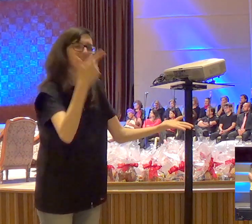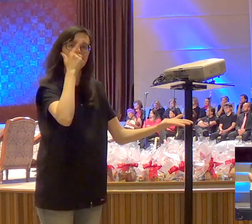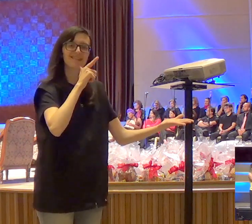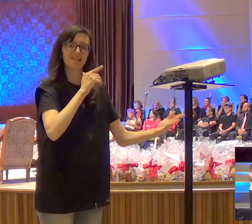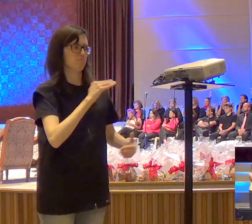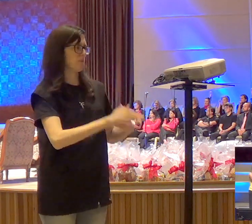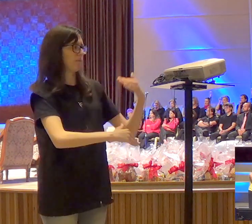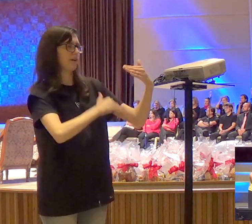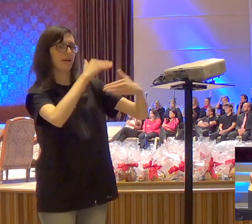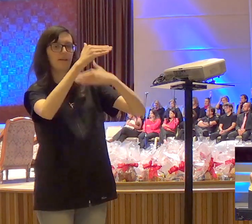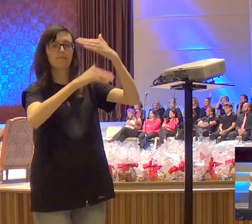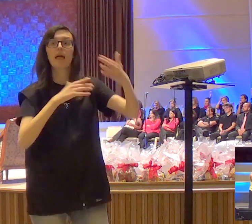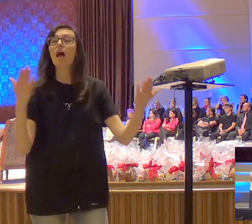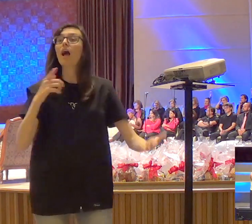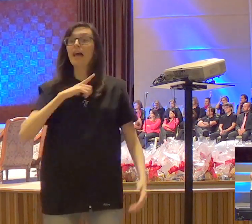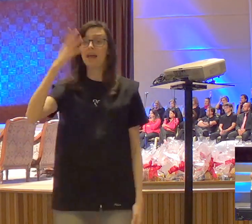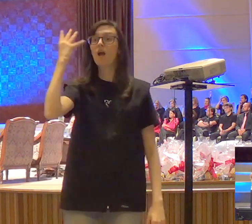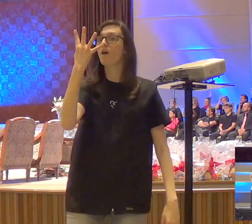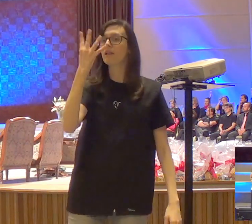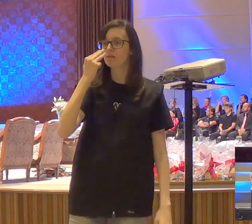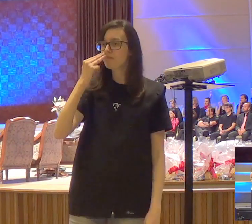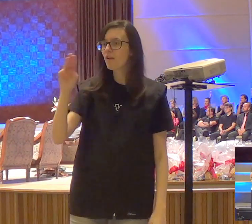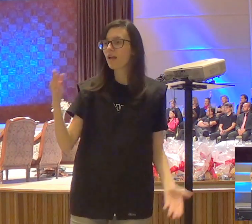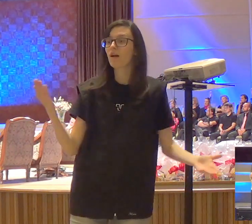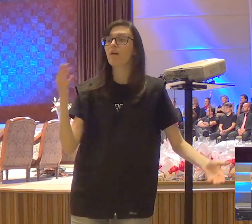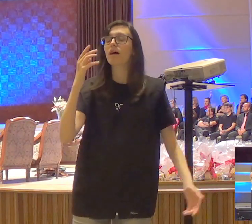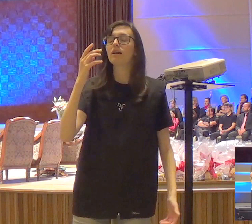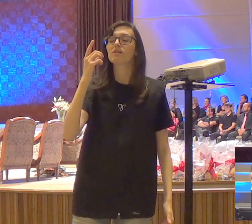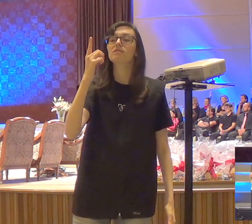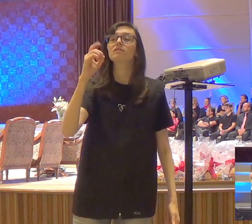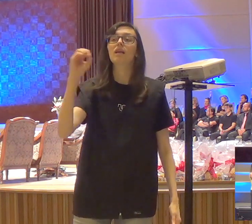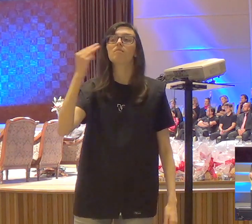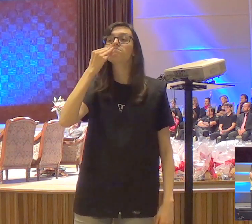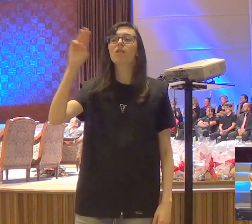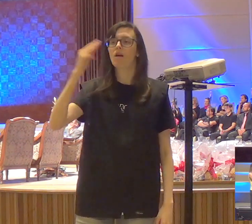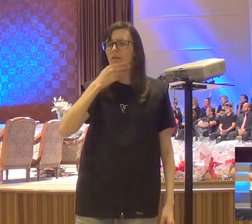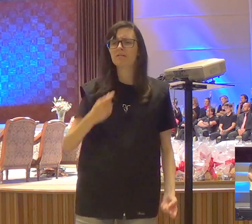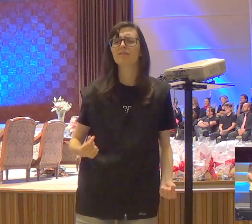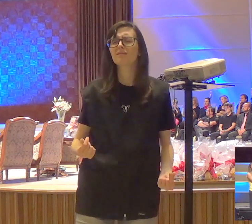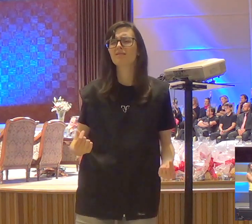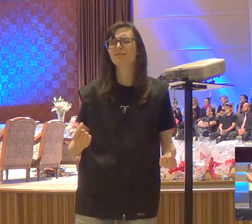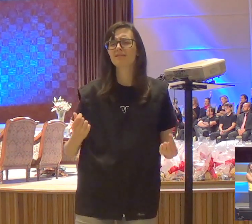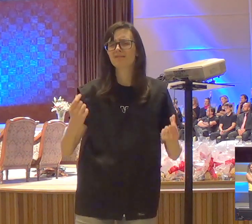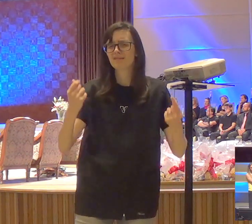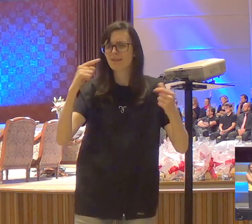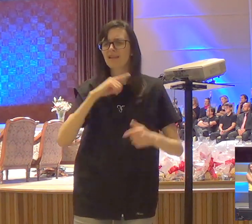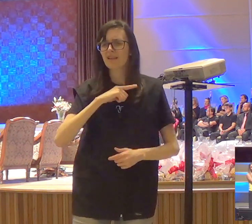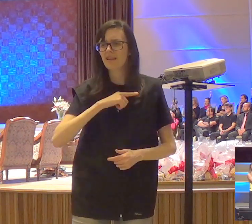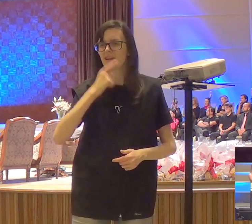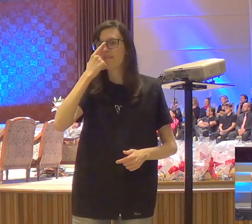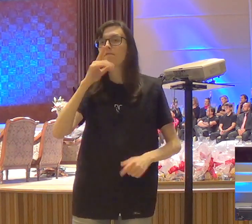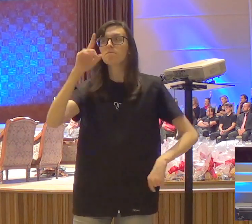a conseguir mais de 100 milhões de dólares. And he's hired 5 other people out of prison. E ele contratou mais